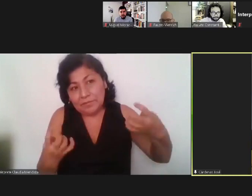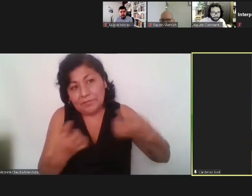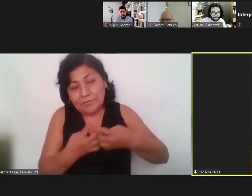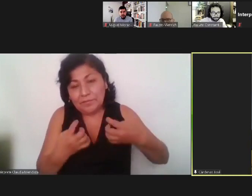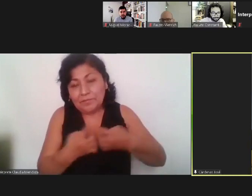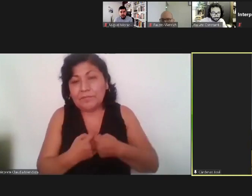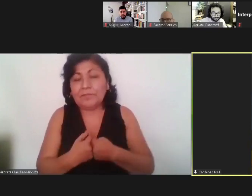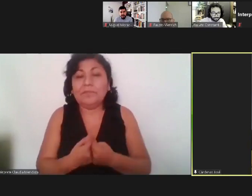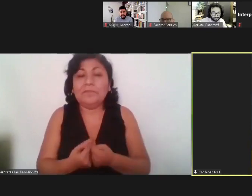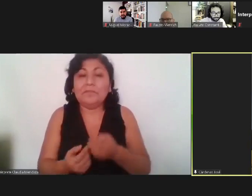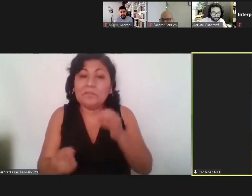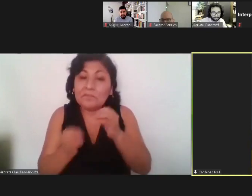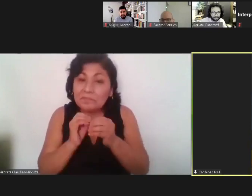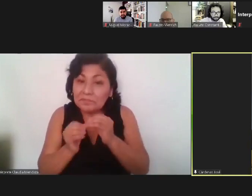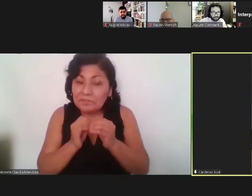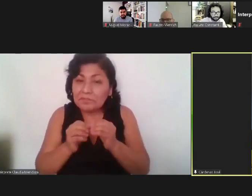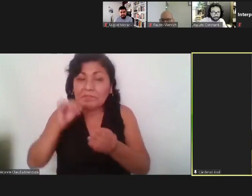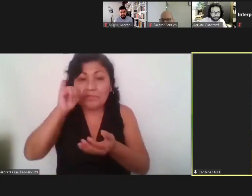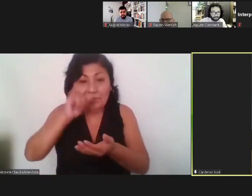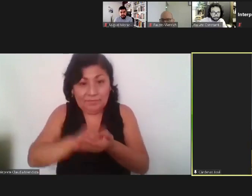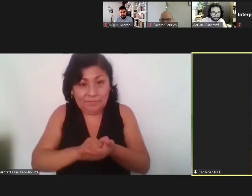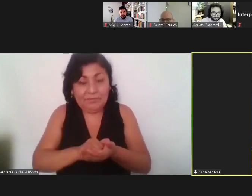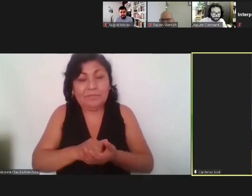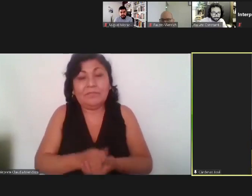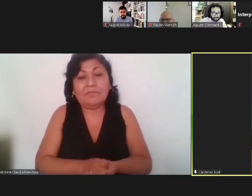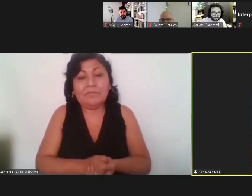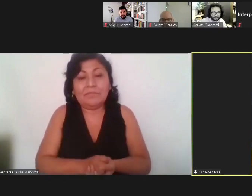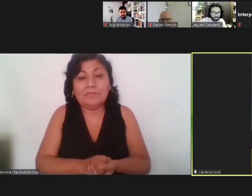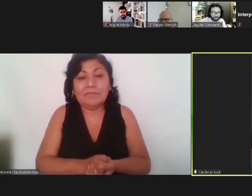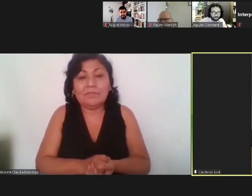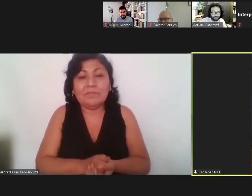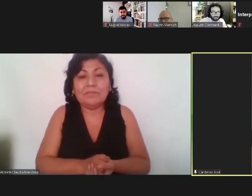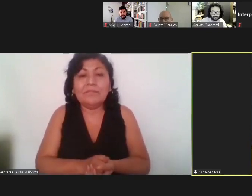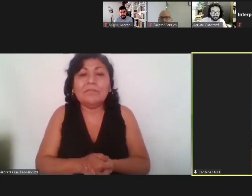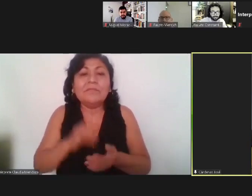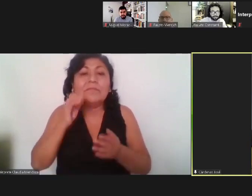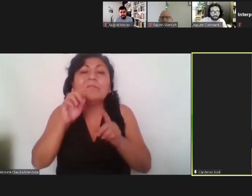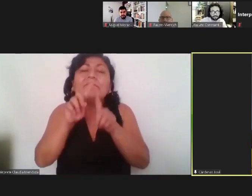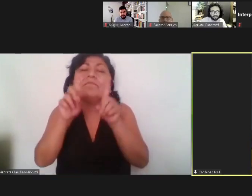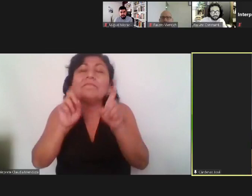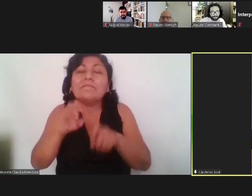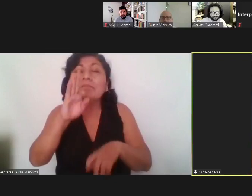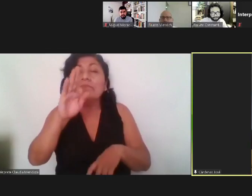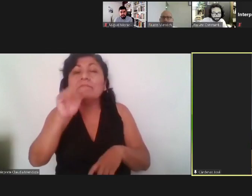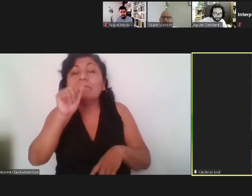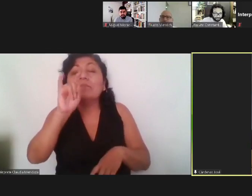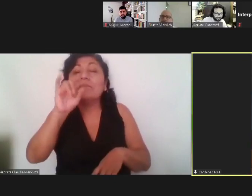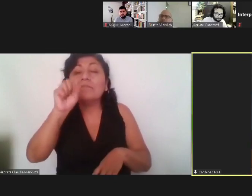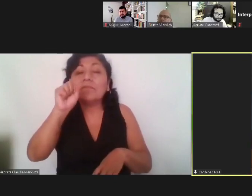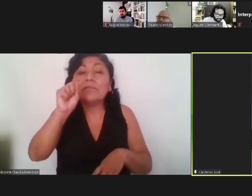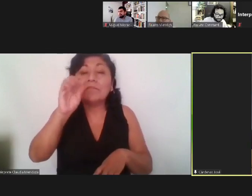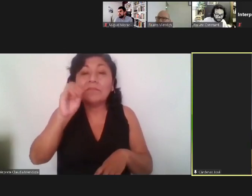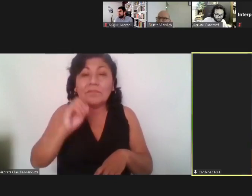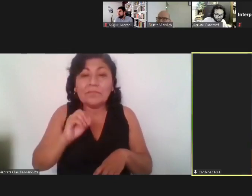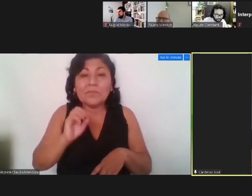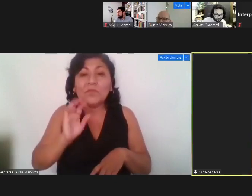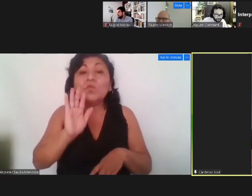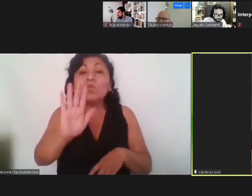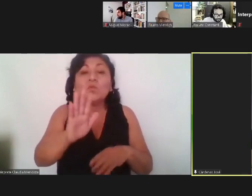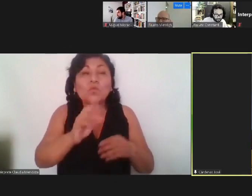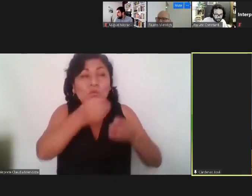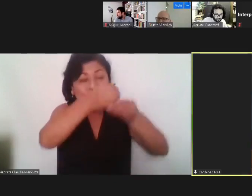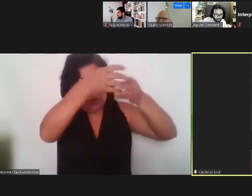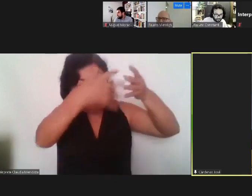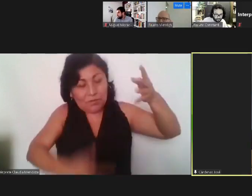estos contenidos. En el caso, digamos, Fausto, en el caso de Indecopi, en el listado, en el catálogo que tienen, ¿es